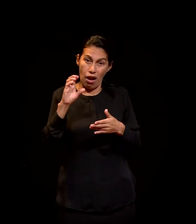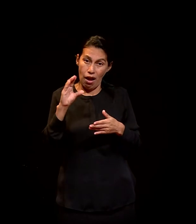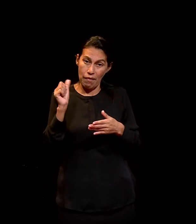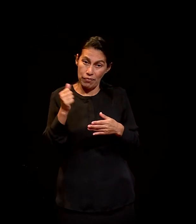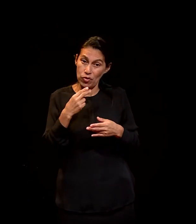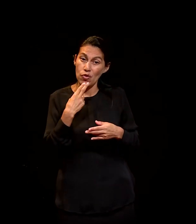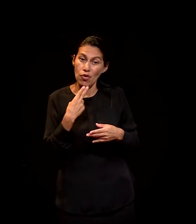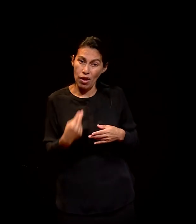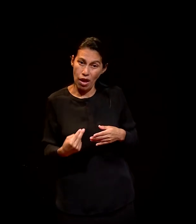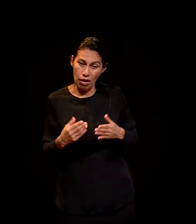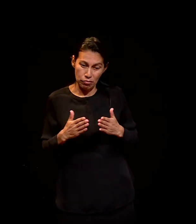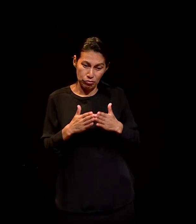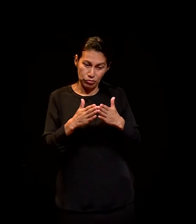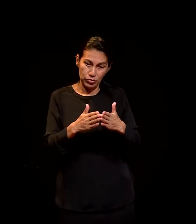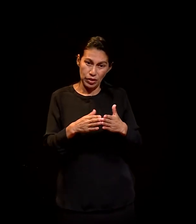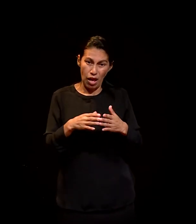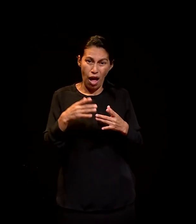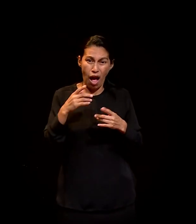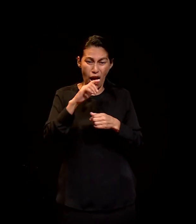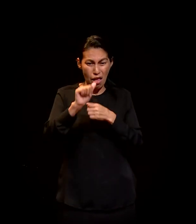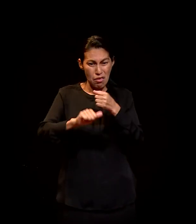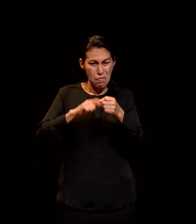de regreso